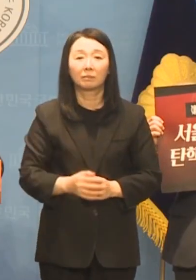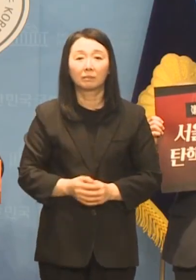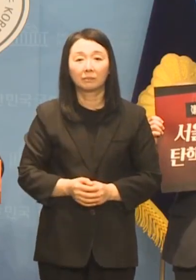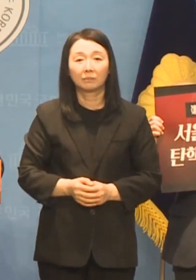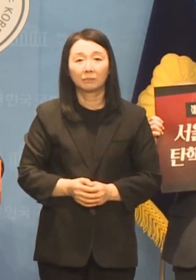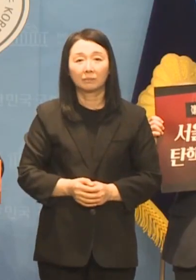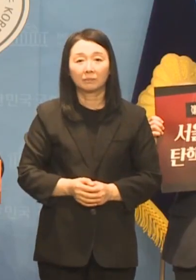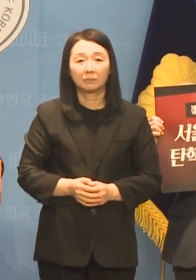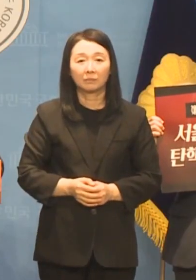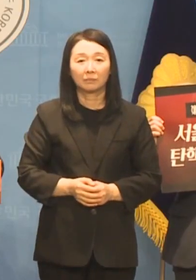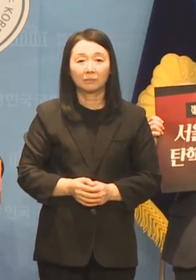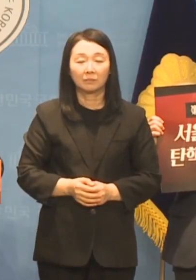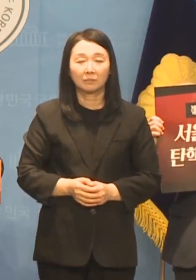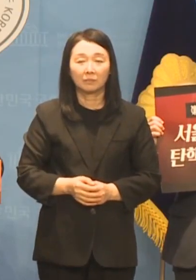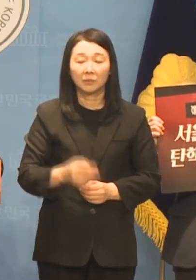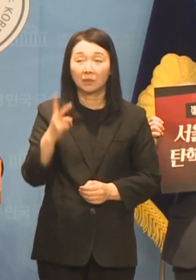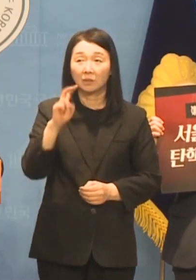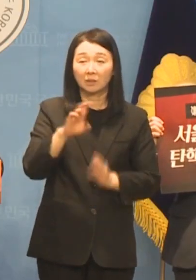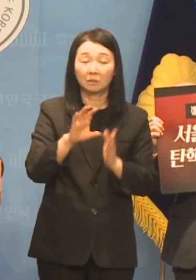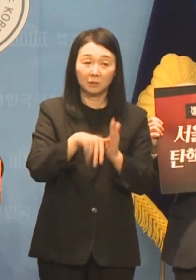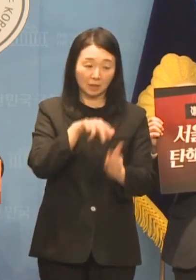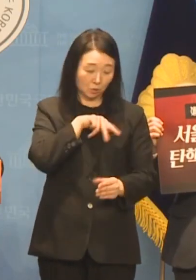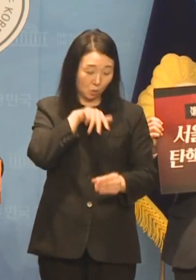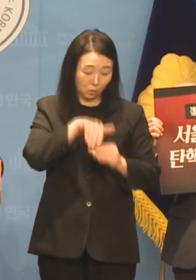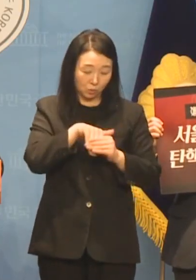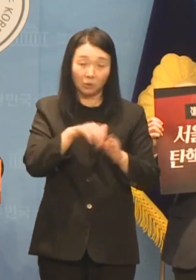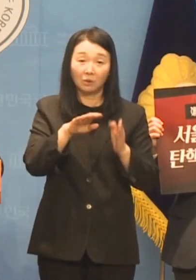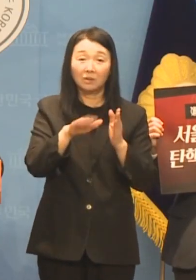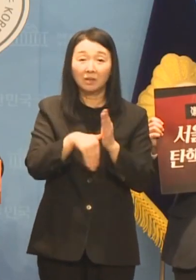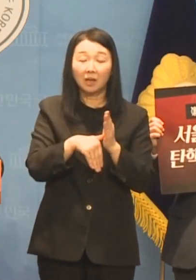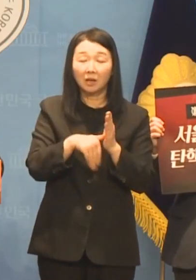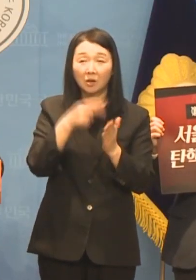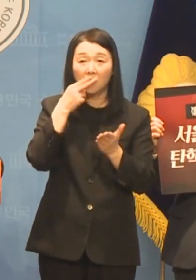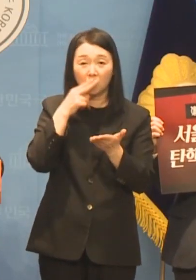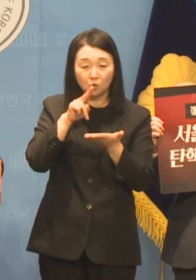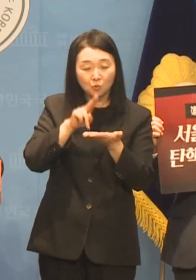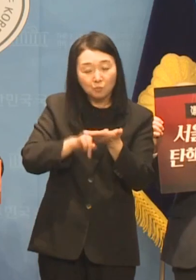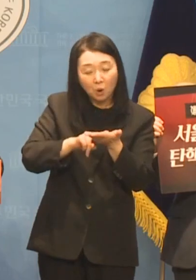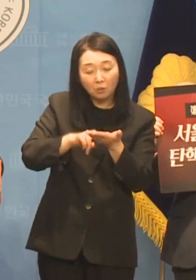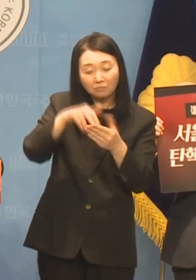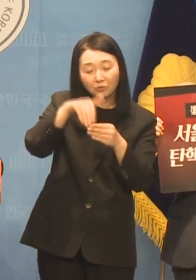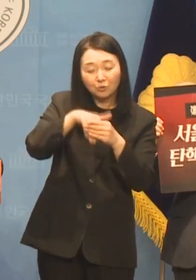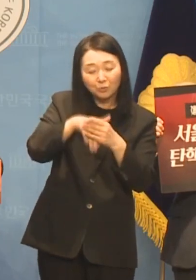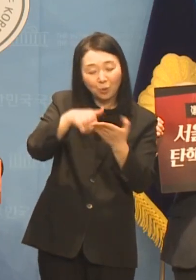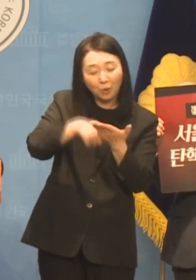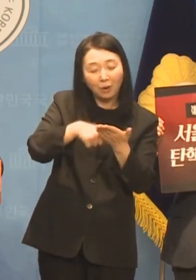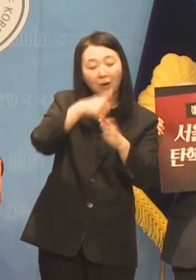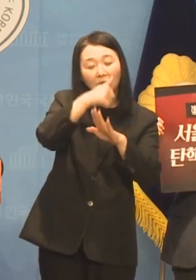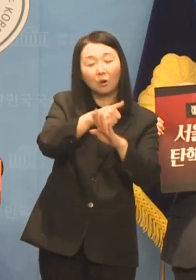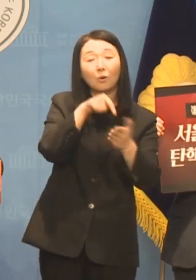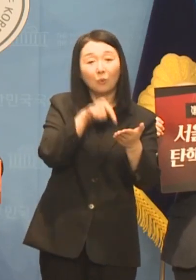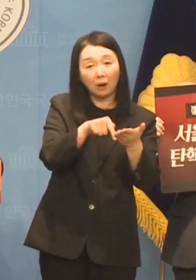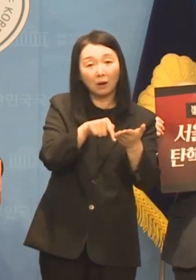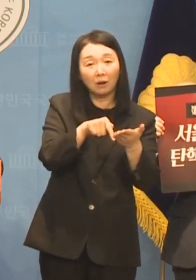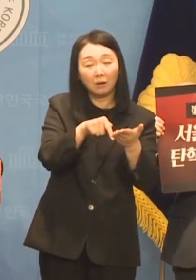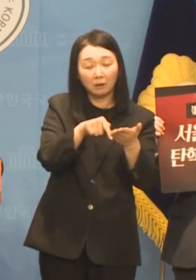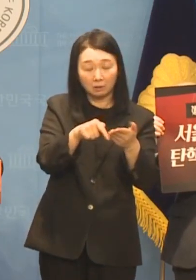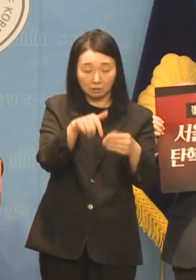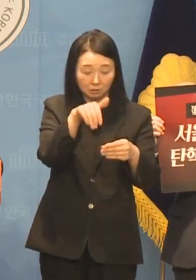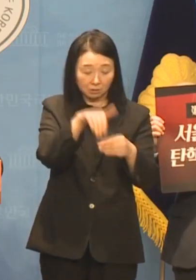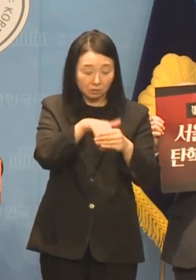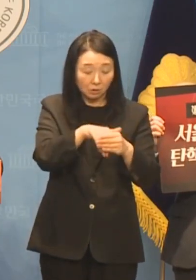특히 지난 2020년 총선에서 우편 투표 결과가 대표적입니다. 해당